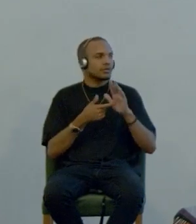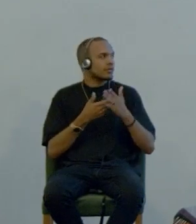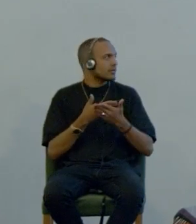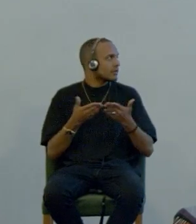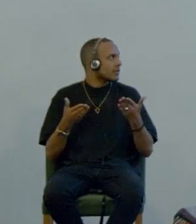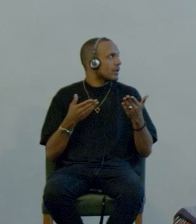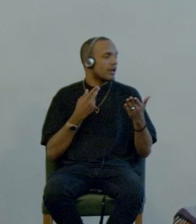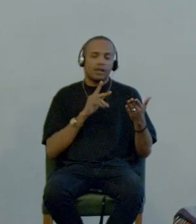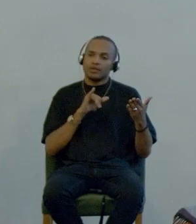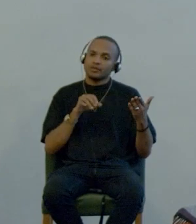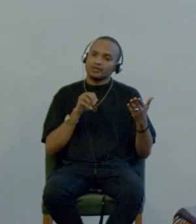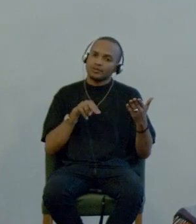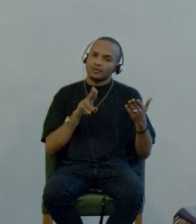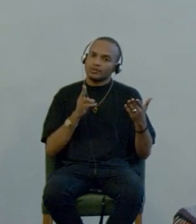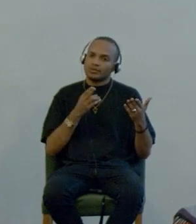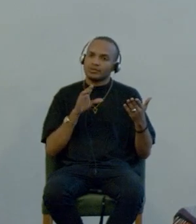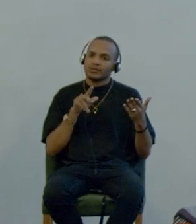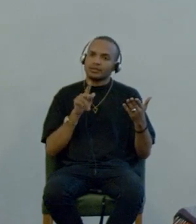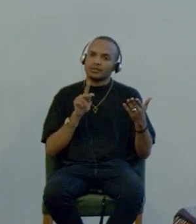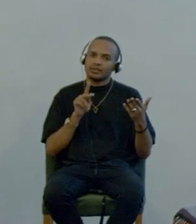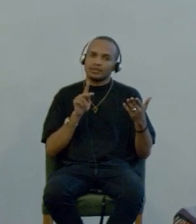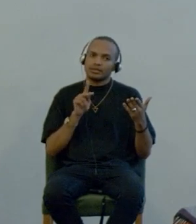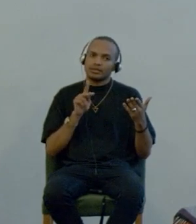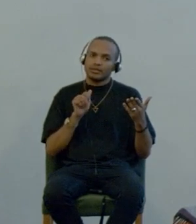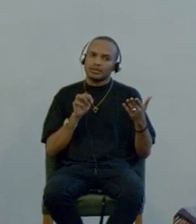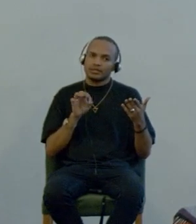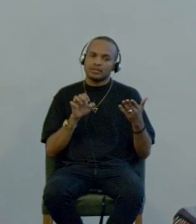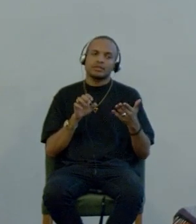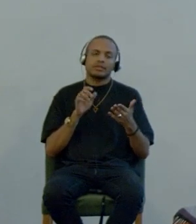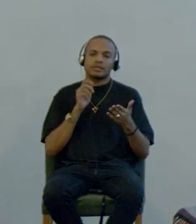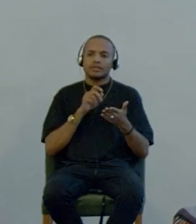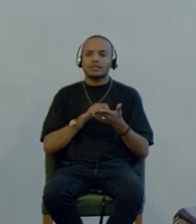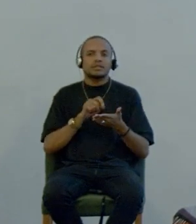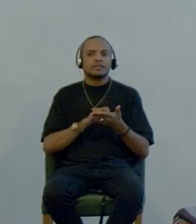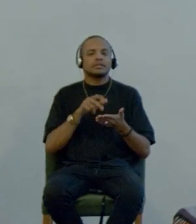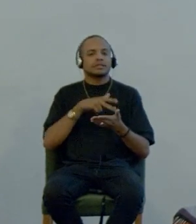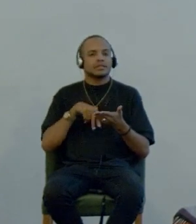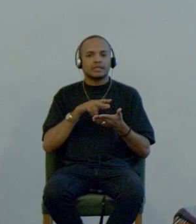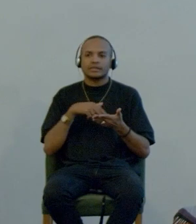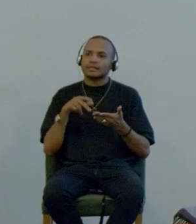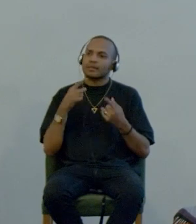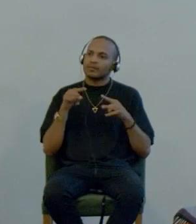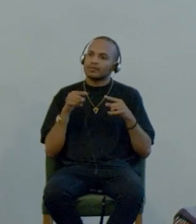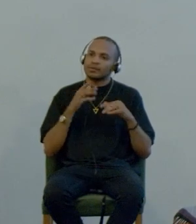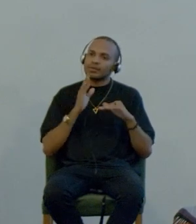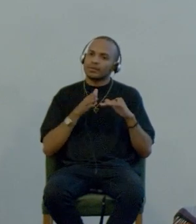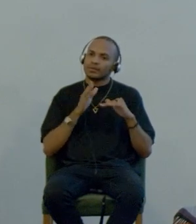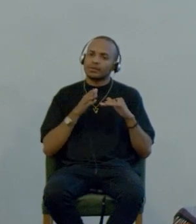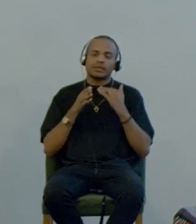Lynch, qui sont des notations de danse ou de musique contemporaine. Et ce qui était essentiel pour nous, c'était de se